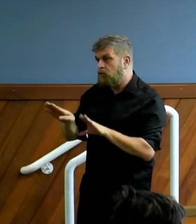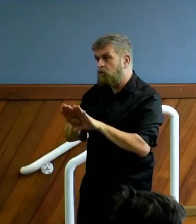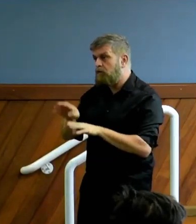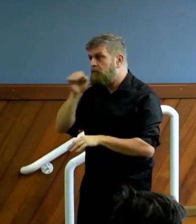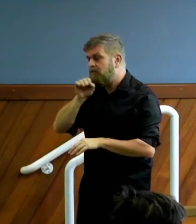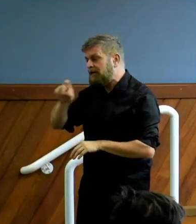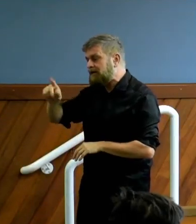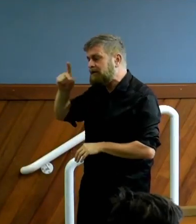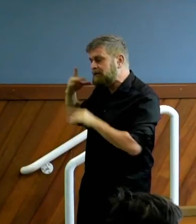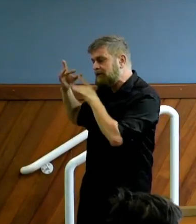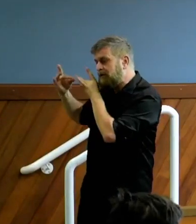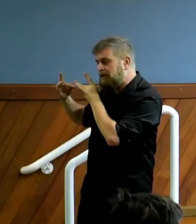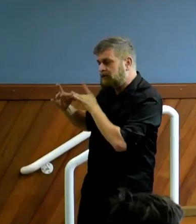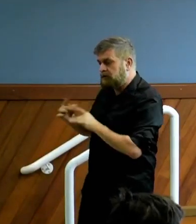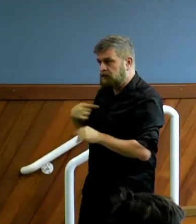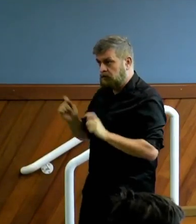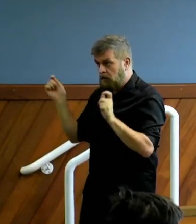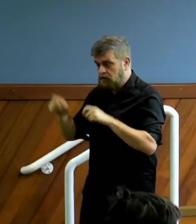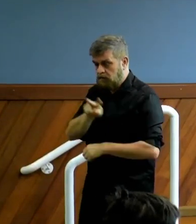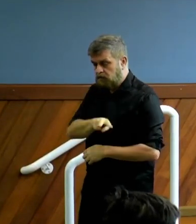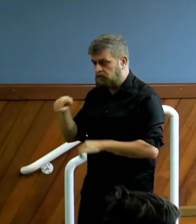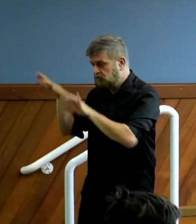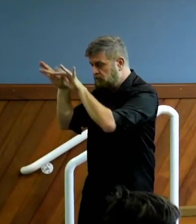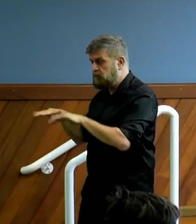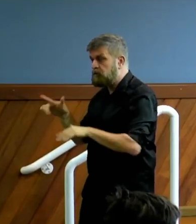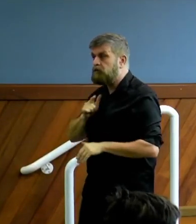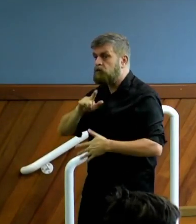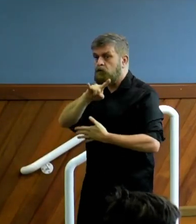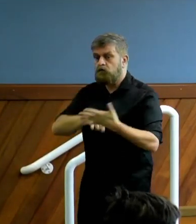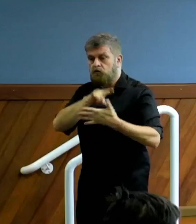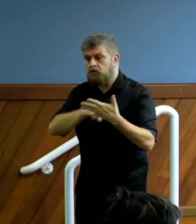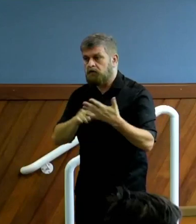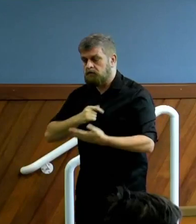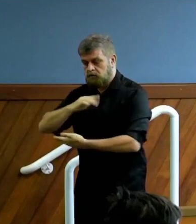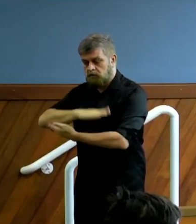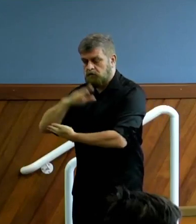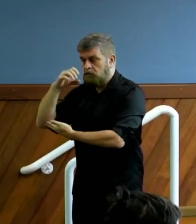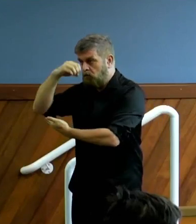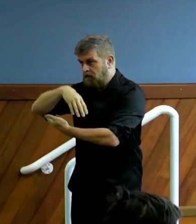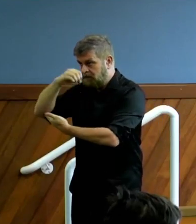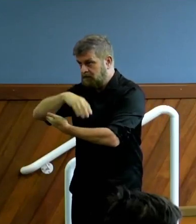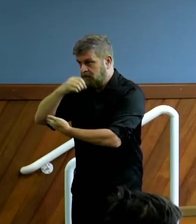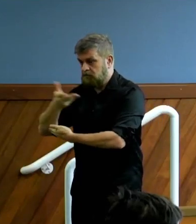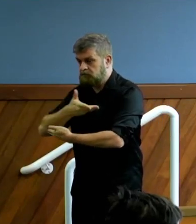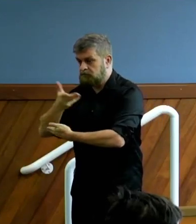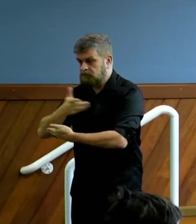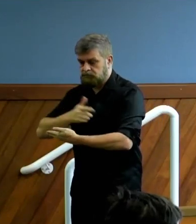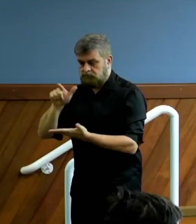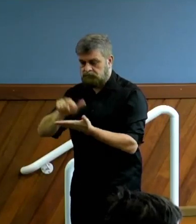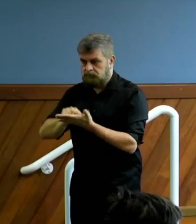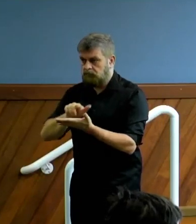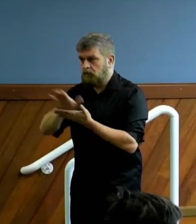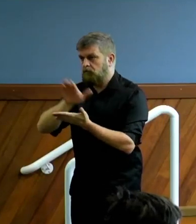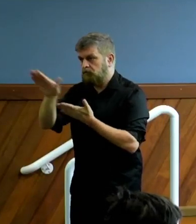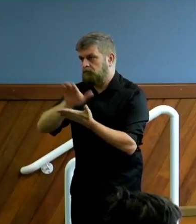velho e delicado? Eu posso digitalizar, por exemplo, os meus documentos em um scanner de alimentação automática? Sabe esse que eu boto papel e faz,